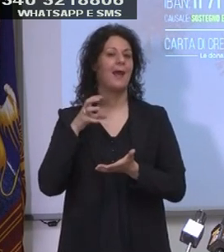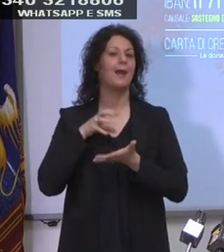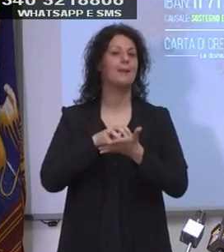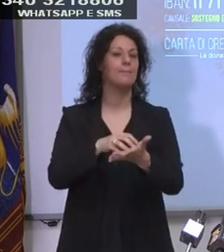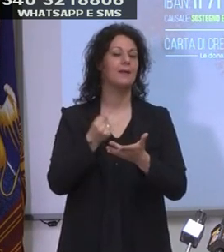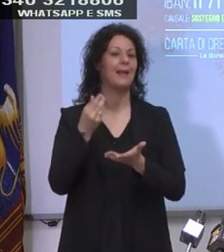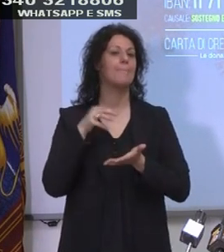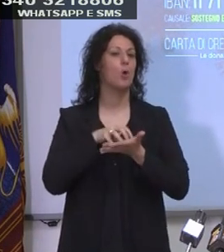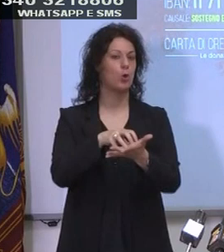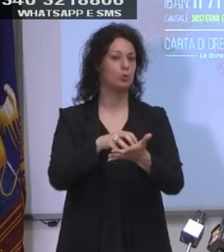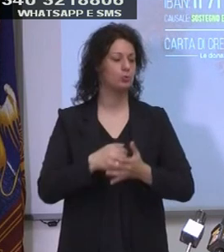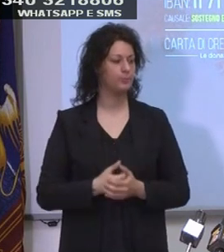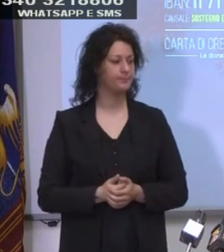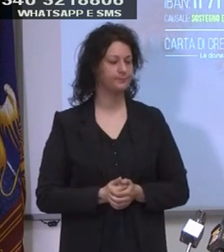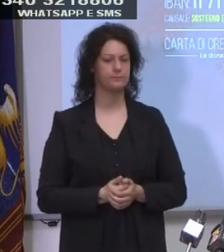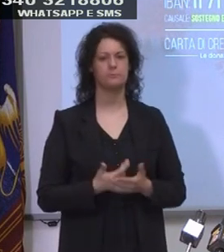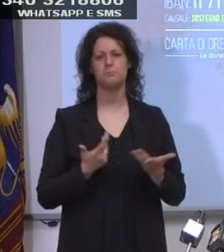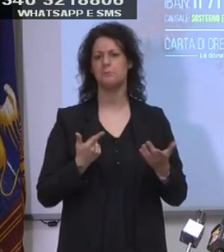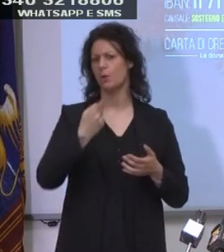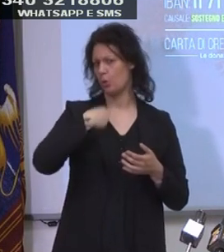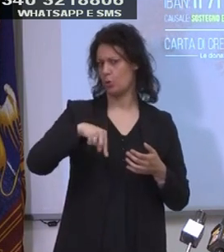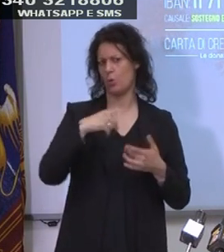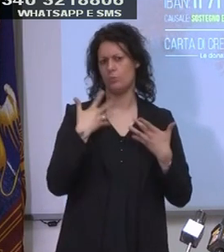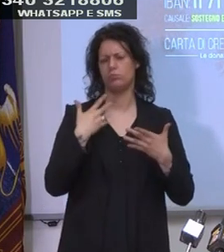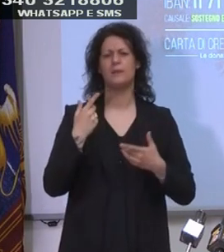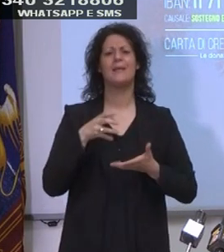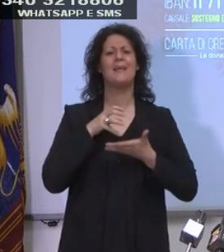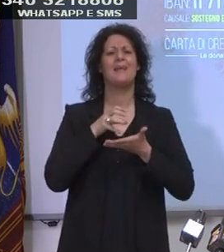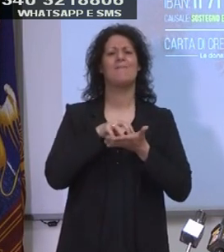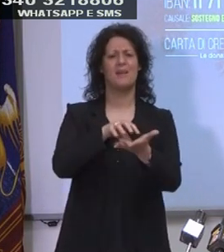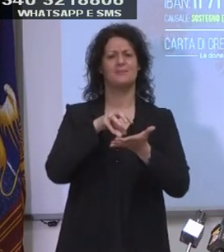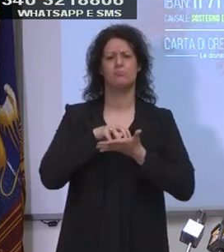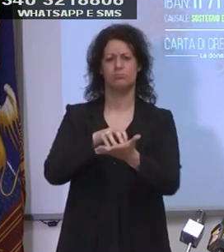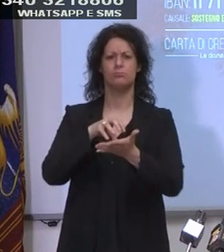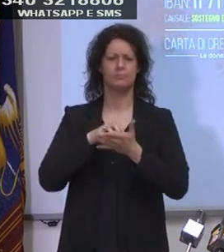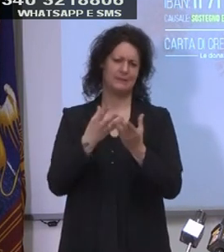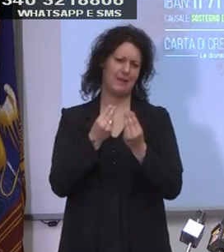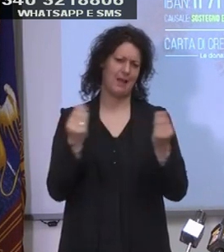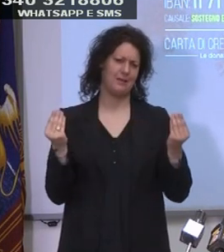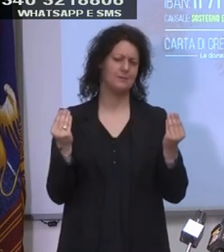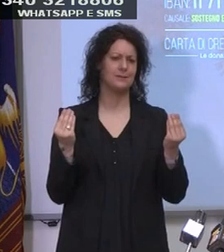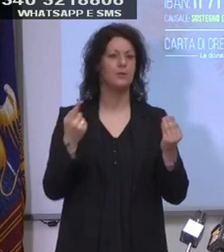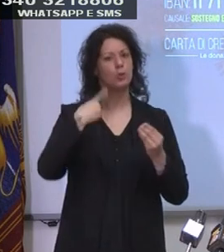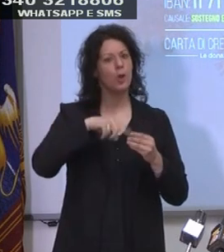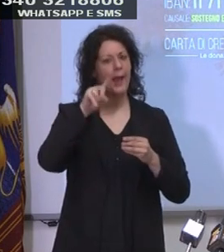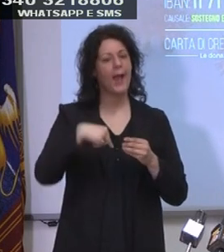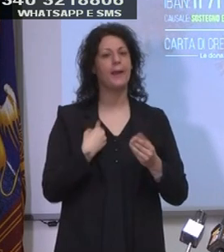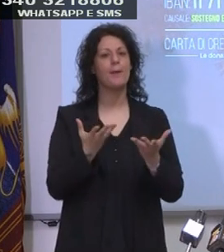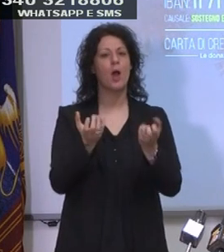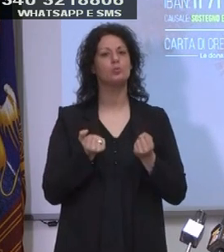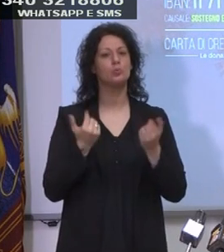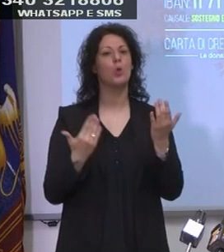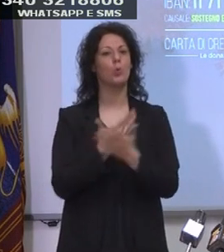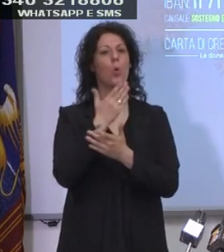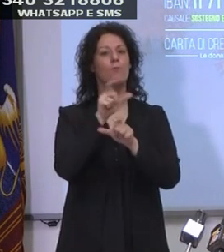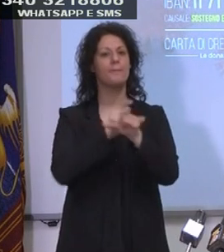ma sai, parlava... noi investimenti Albino ne abbiamo fatti tanti, considerate che ho visto ieri i conti, solo per il personale assunto noi a sistema